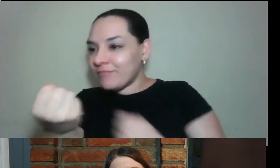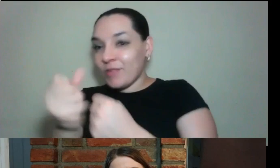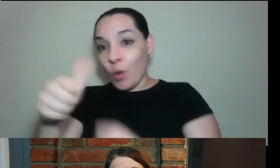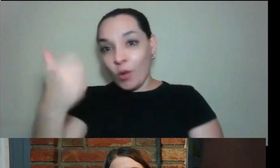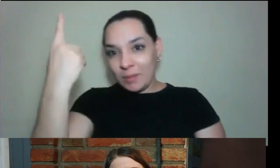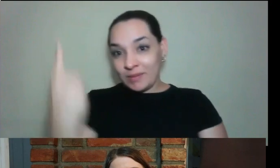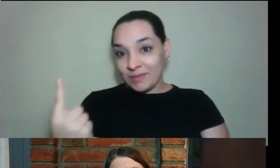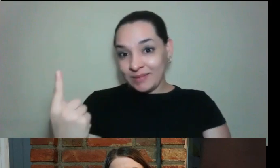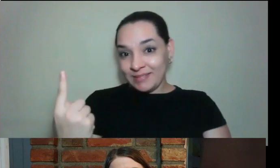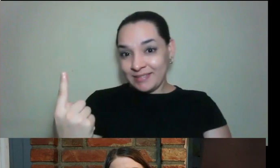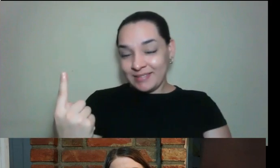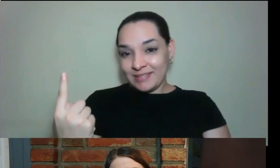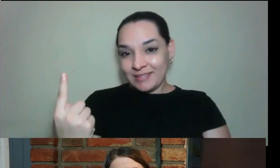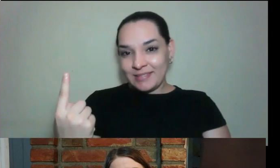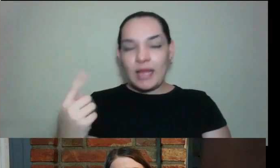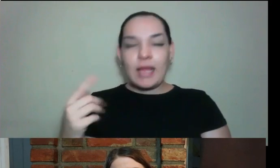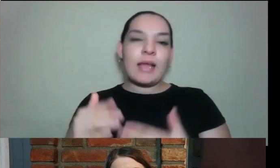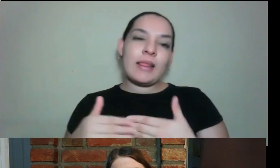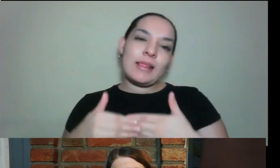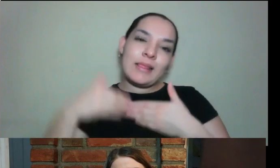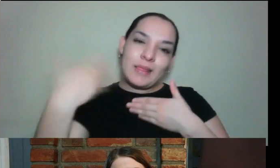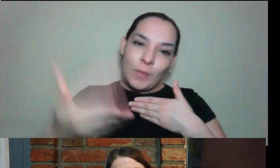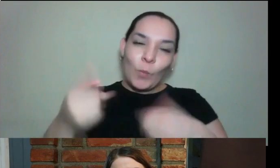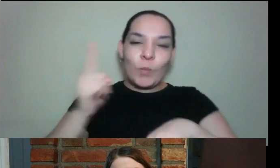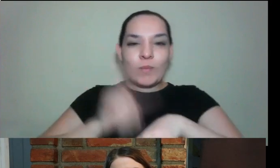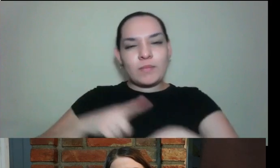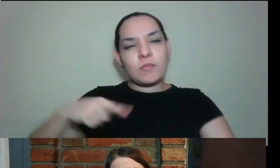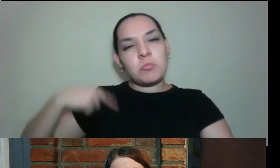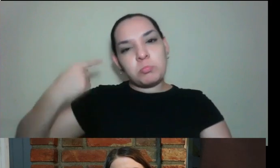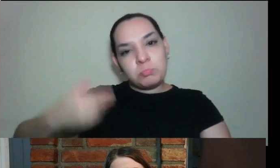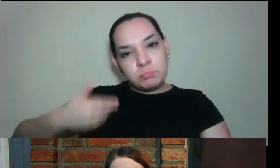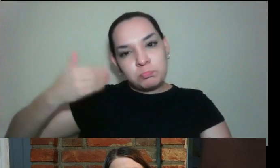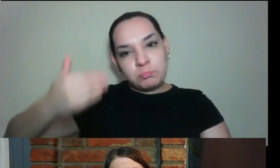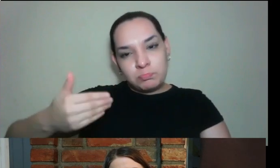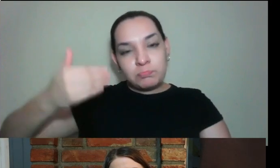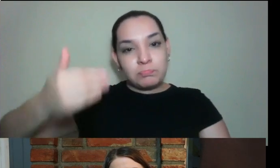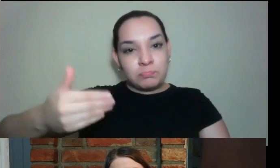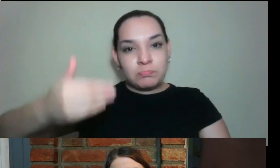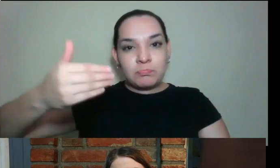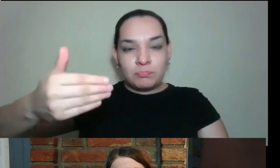otras personas? Y a medida que fueron pasando los años,